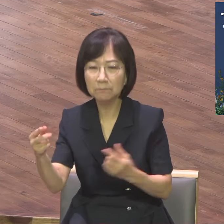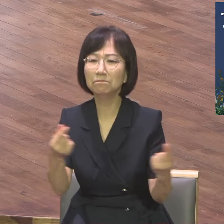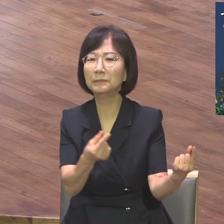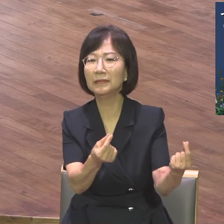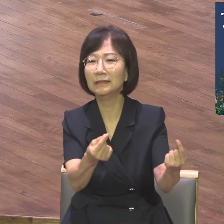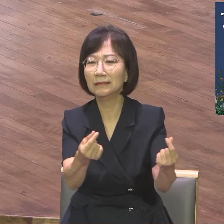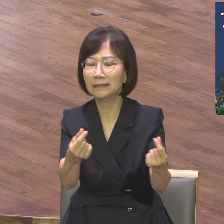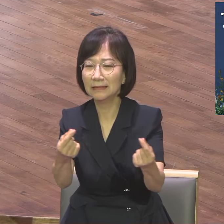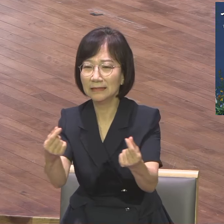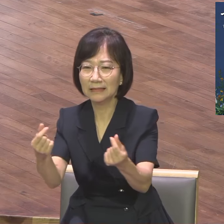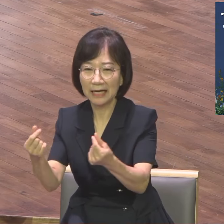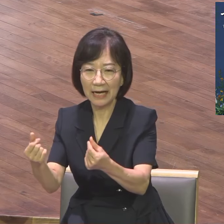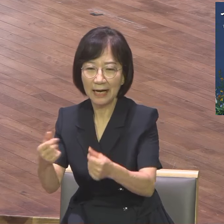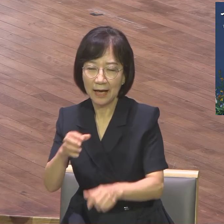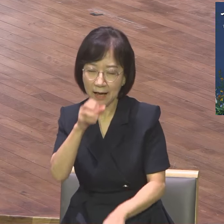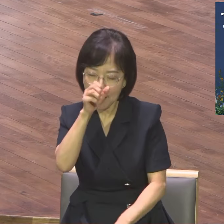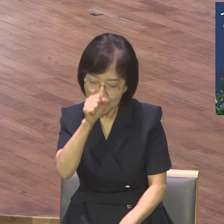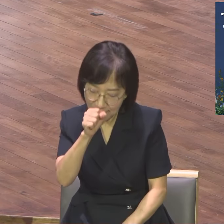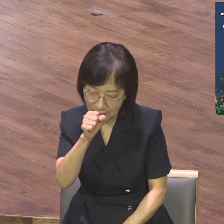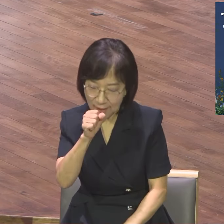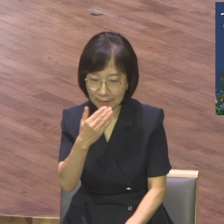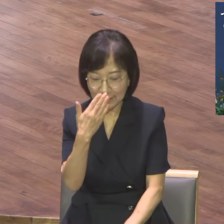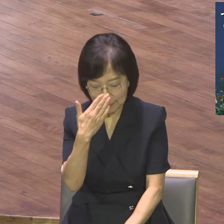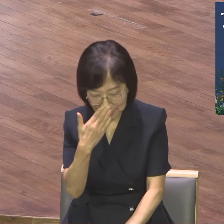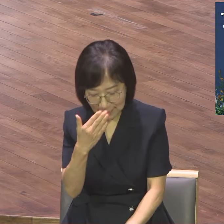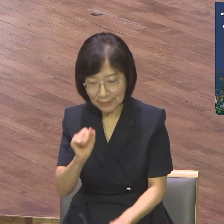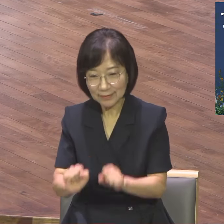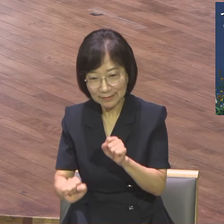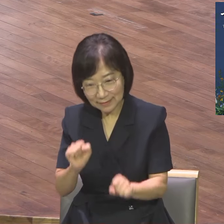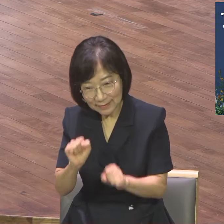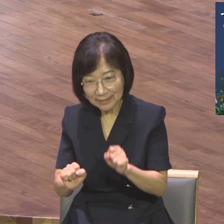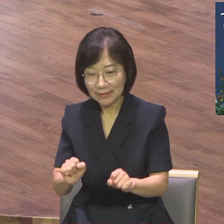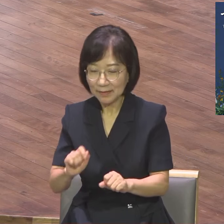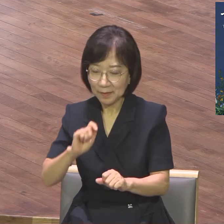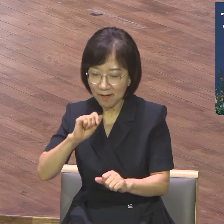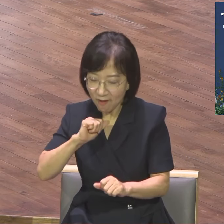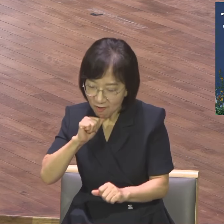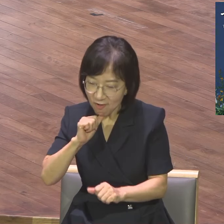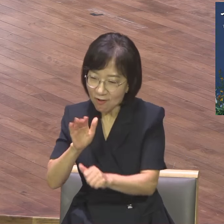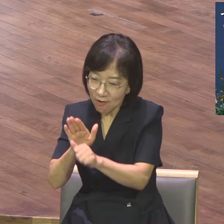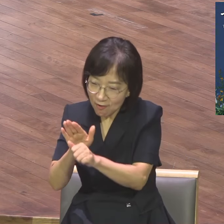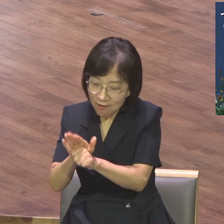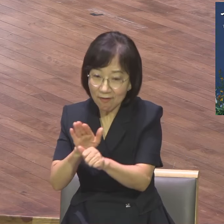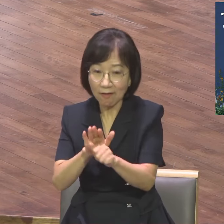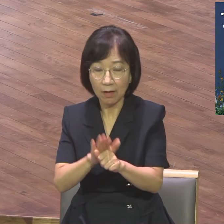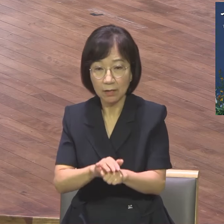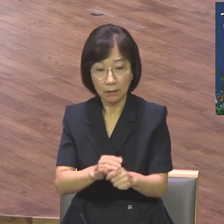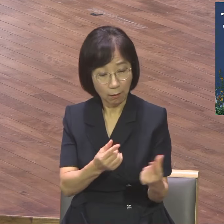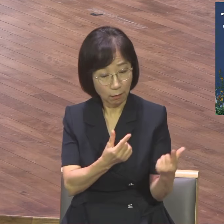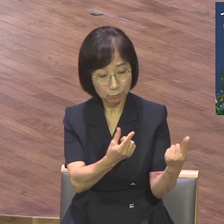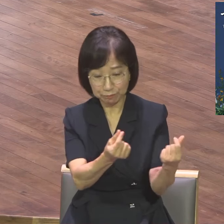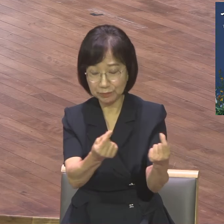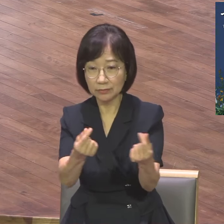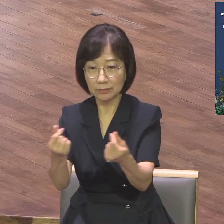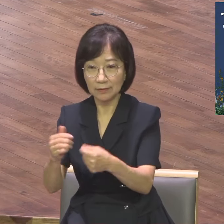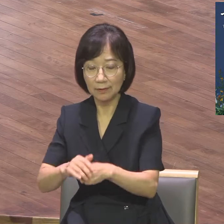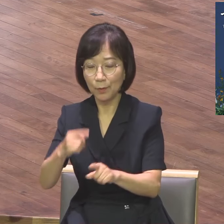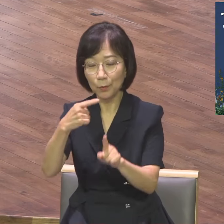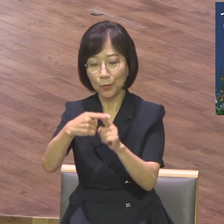거의 다 선행, 봉사, 구제, 사역. 거기에 포커스를 맞추고 있단 말이에요. 교회 다니면서도 마찬가지예요.